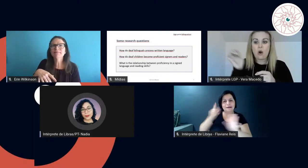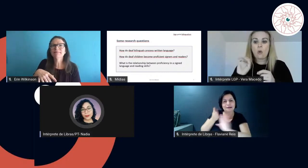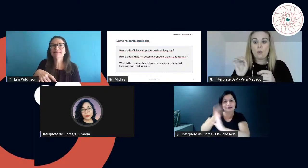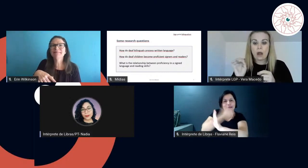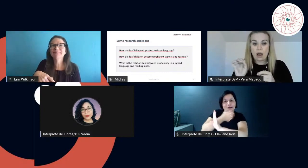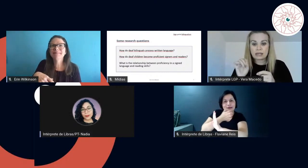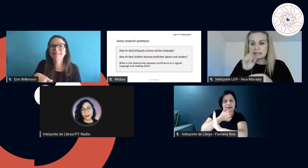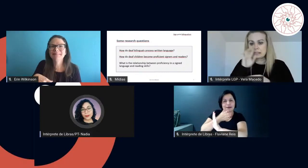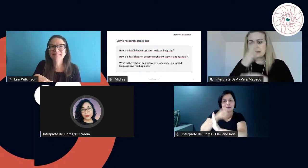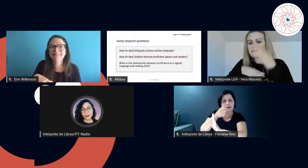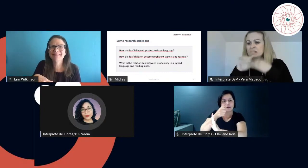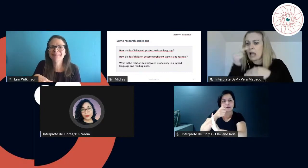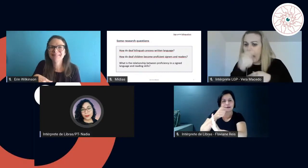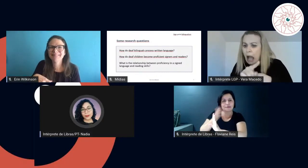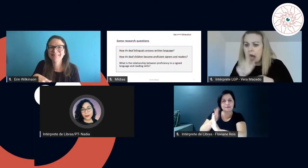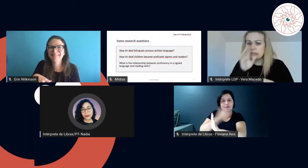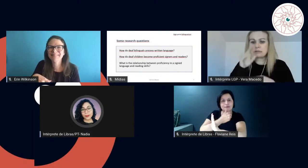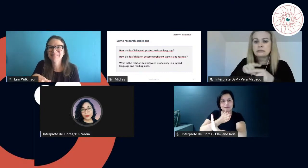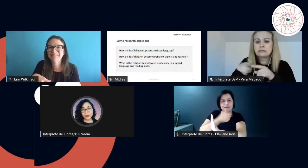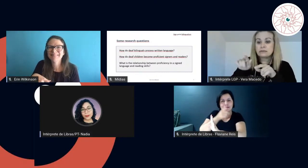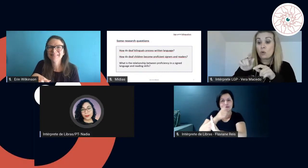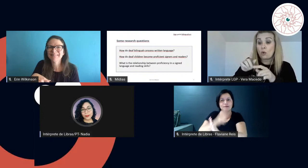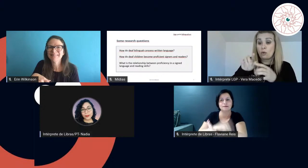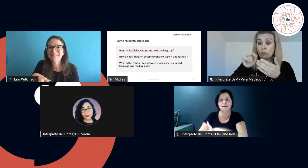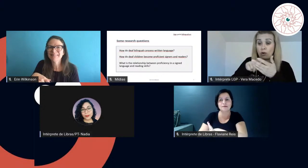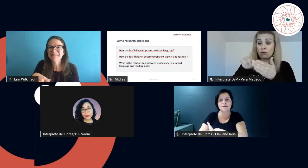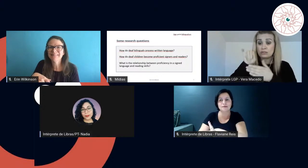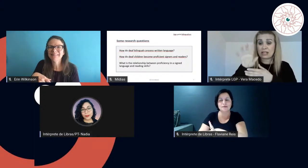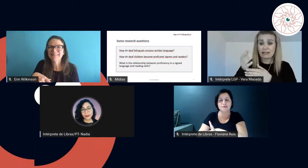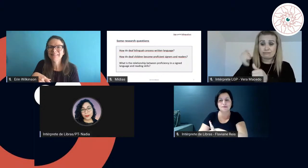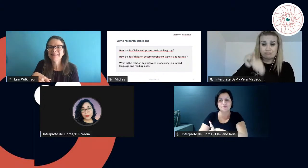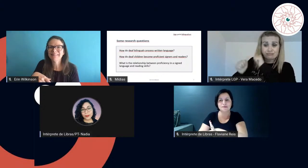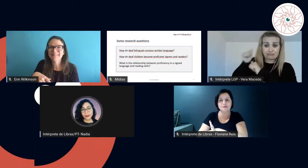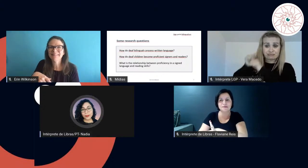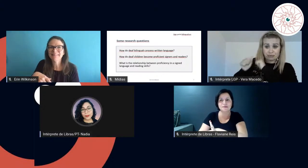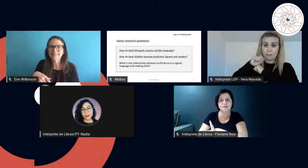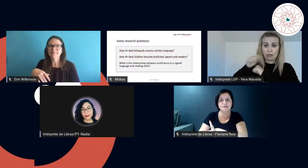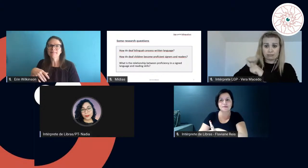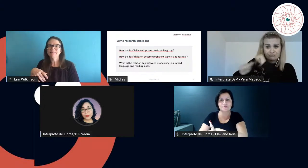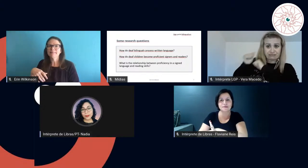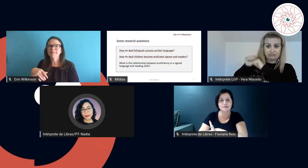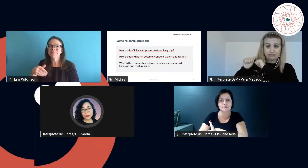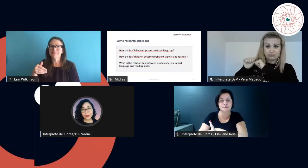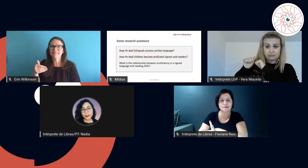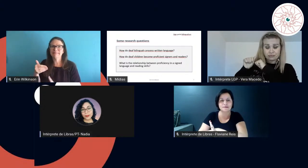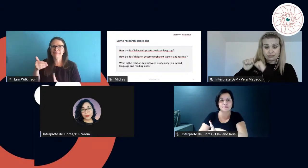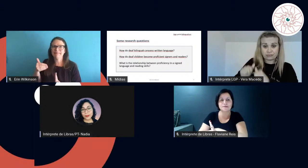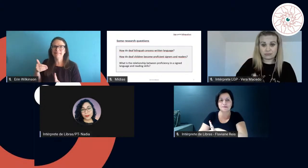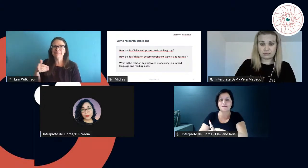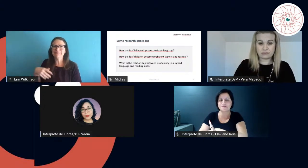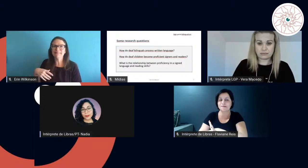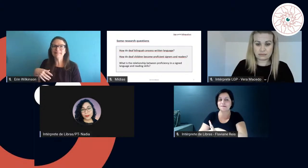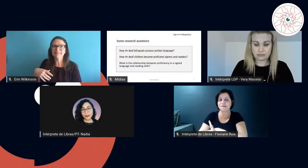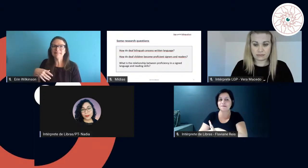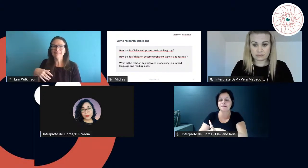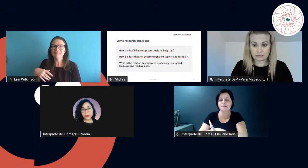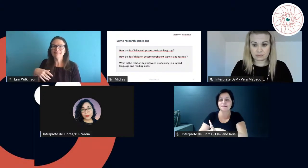certos déficits, né? O slide anterior, por favor, tem como você voltar o slide anterior?